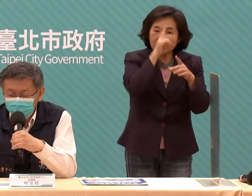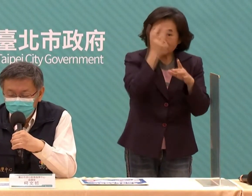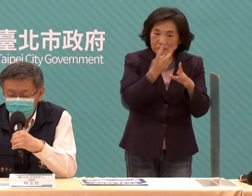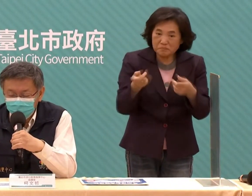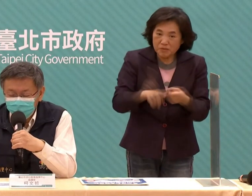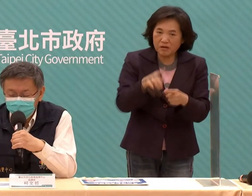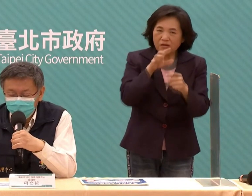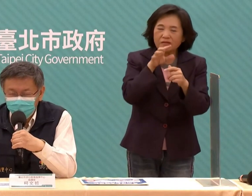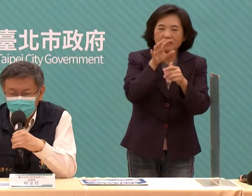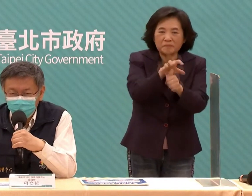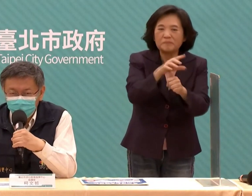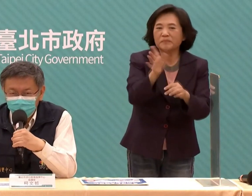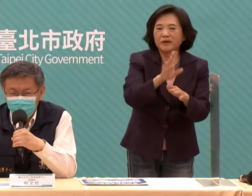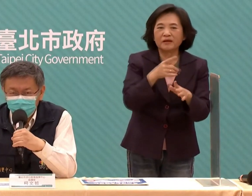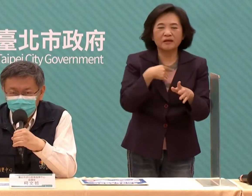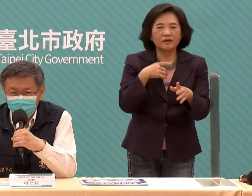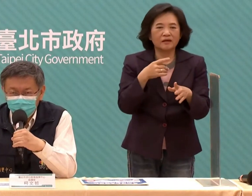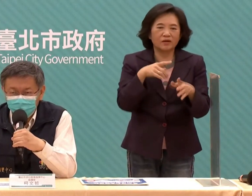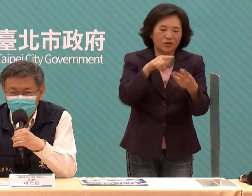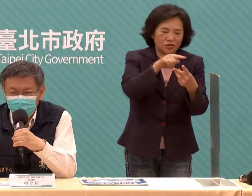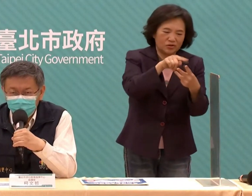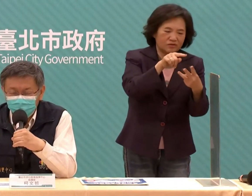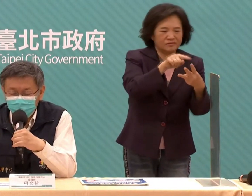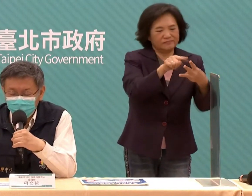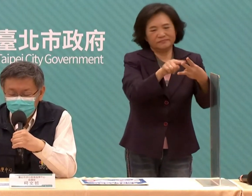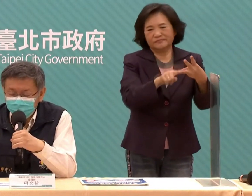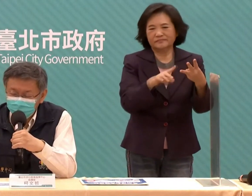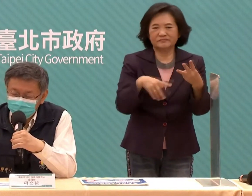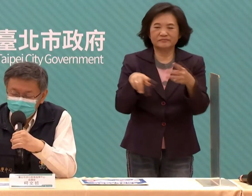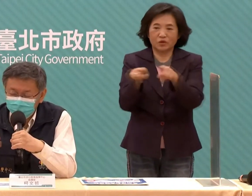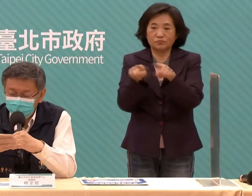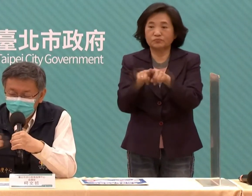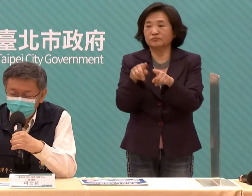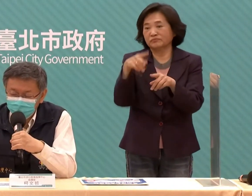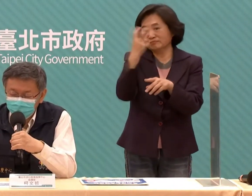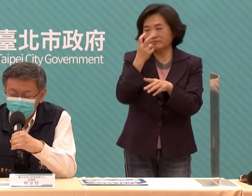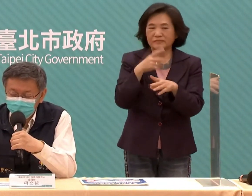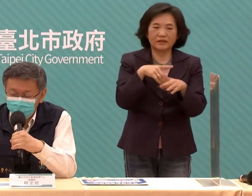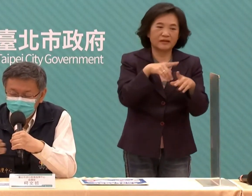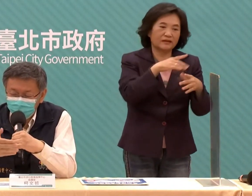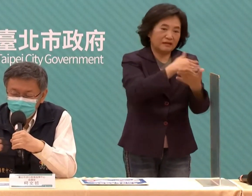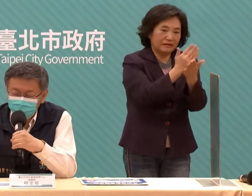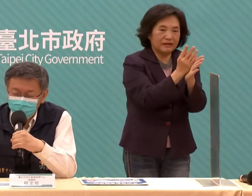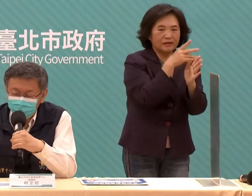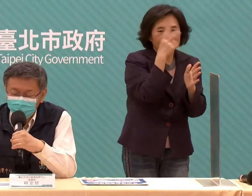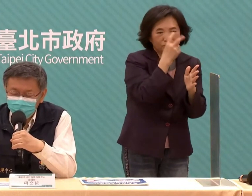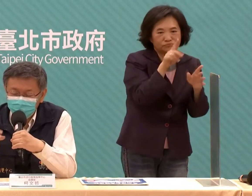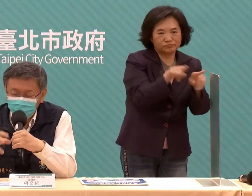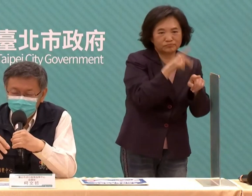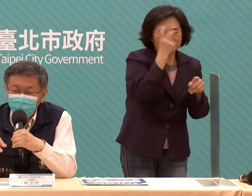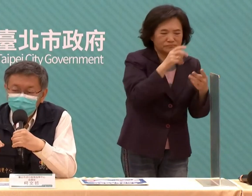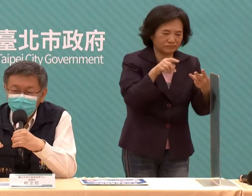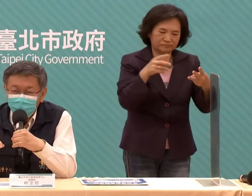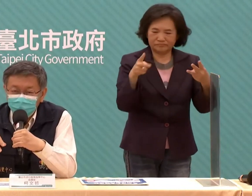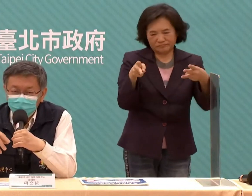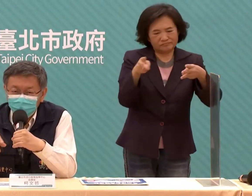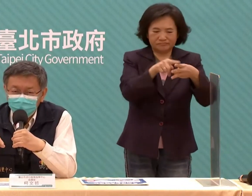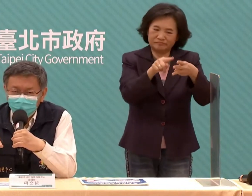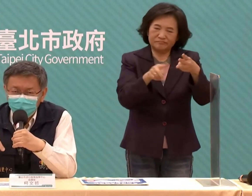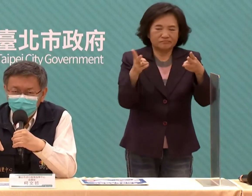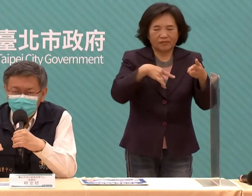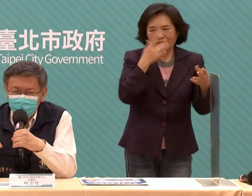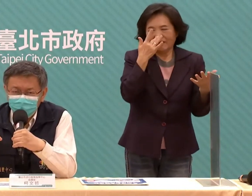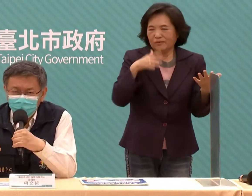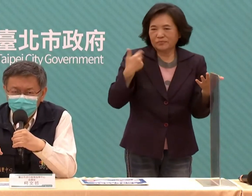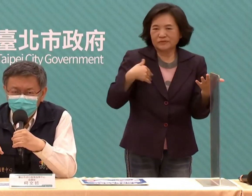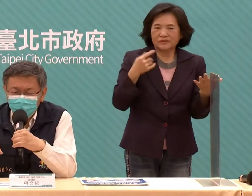这样。普筛就普筛了，我不晓得什么叫类普筛，因为我没有听过这个名称的哈。社区大规模筛检这个有了，但